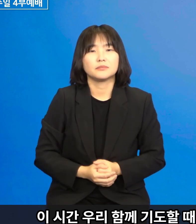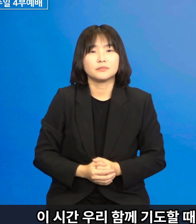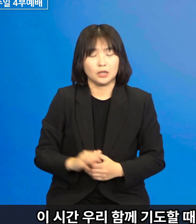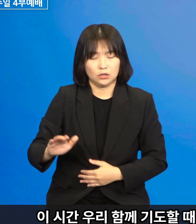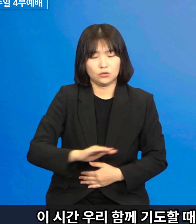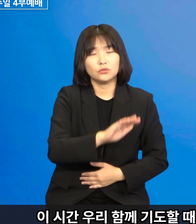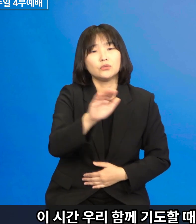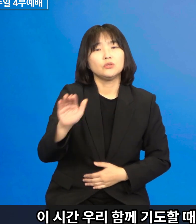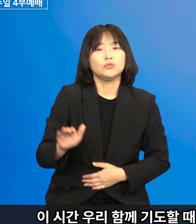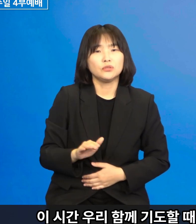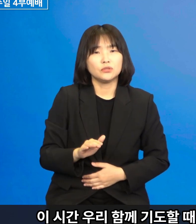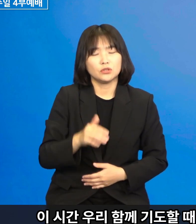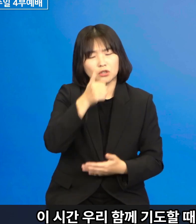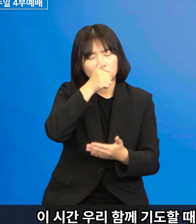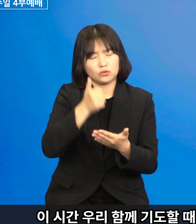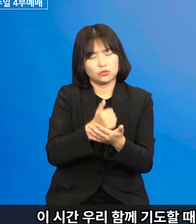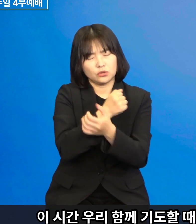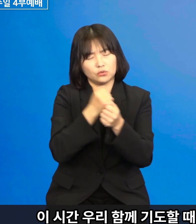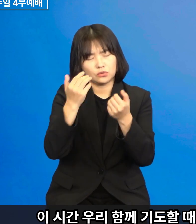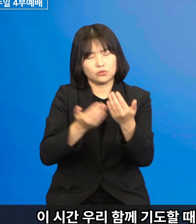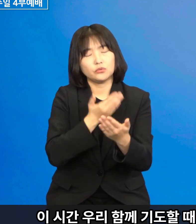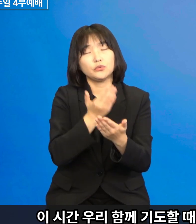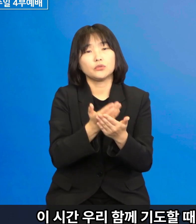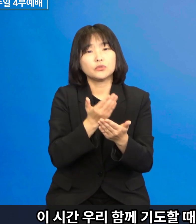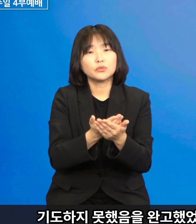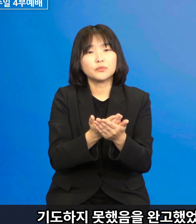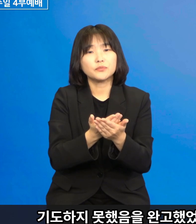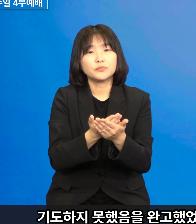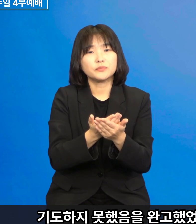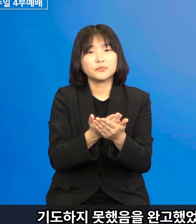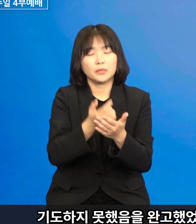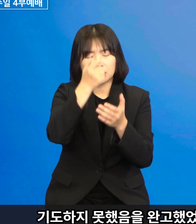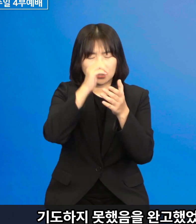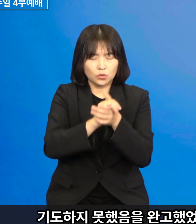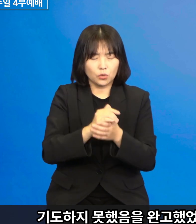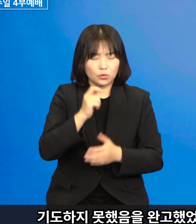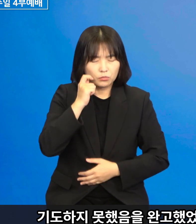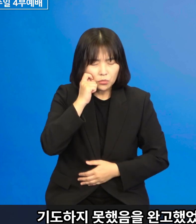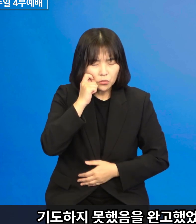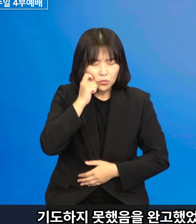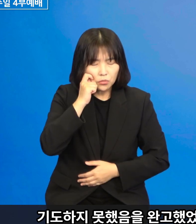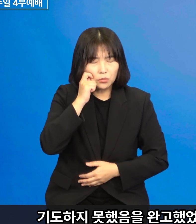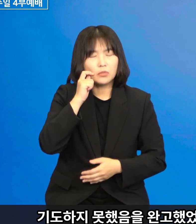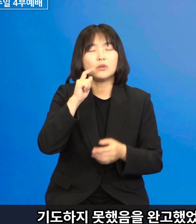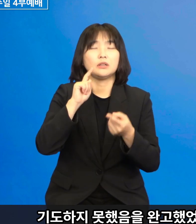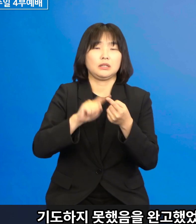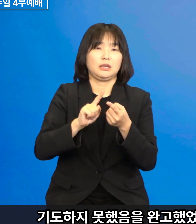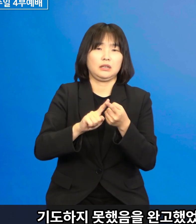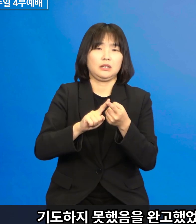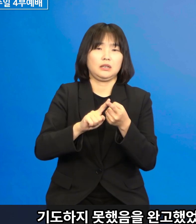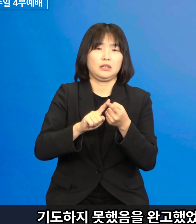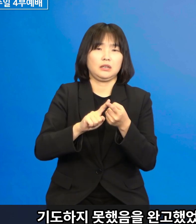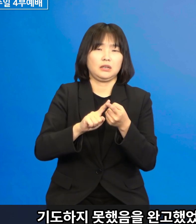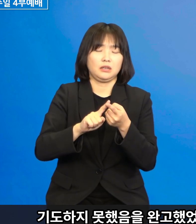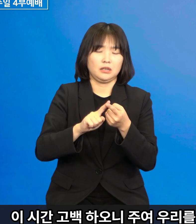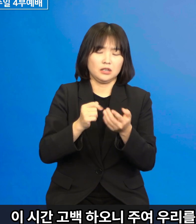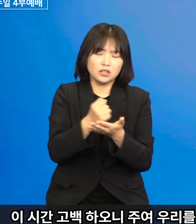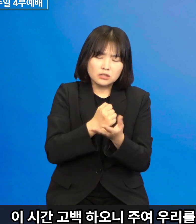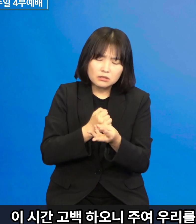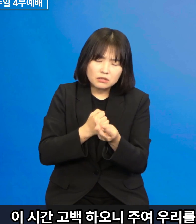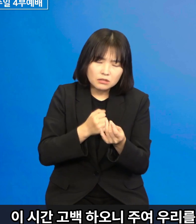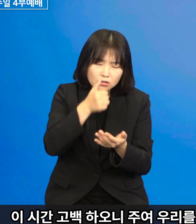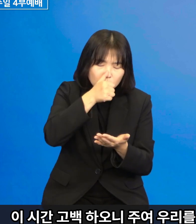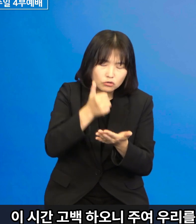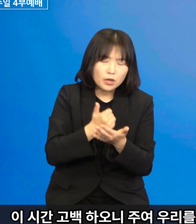우리의 죄를 용서하여 주시고 기도하지 못했음을, 완고했었음을, 우리가 점치는 죄를 범했음을 이